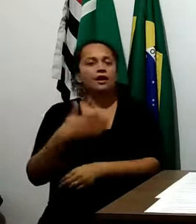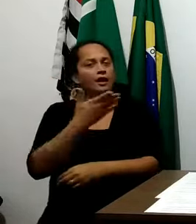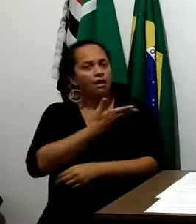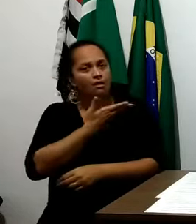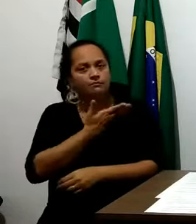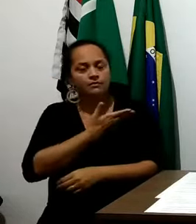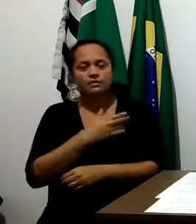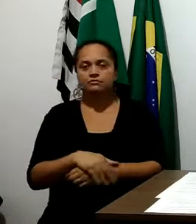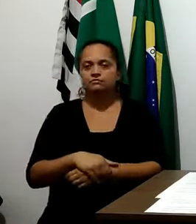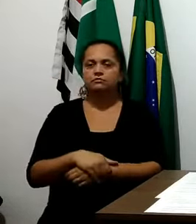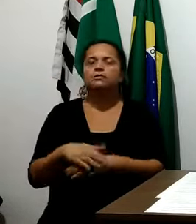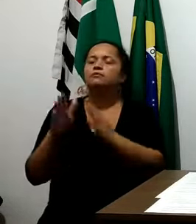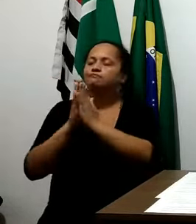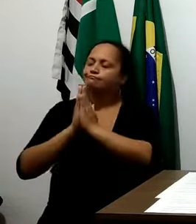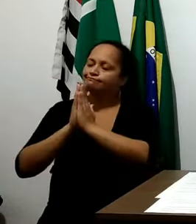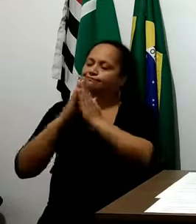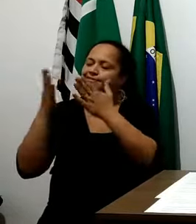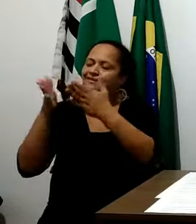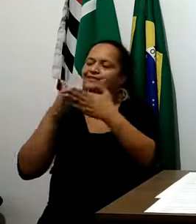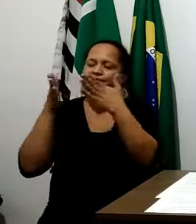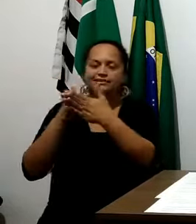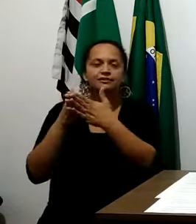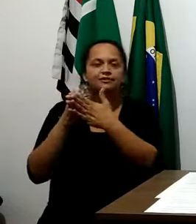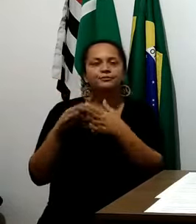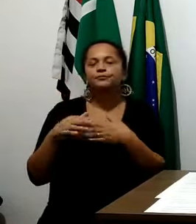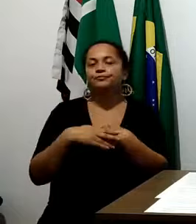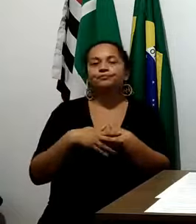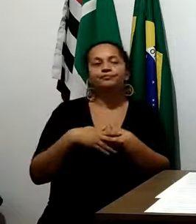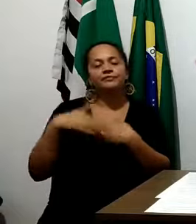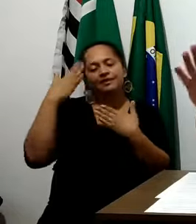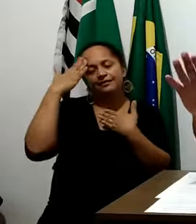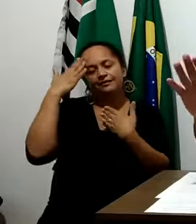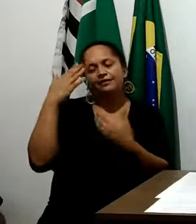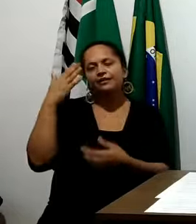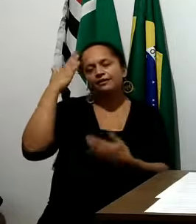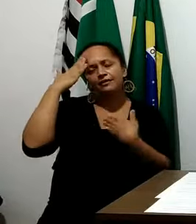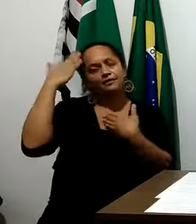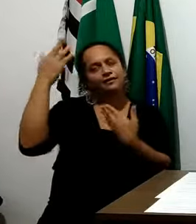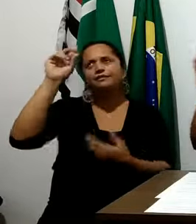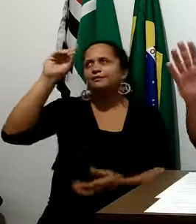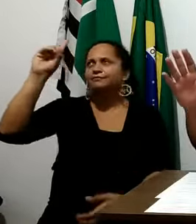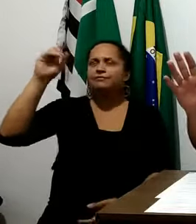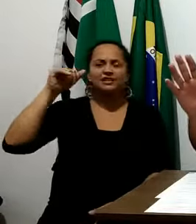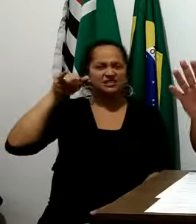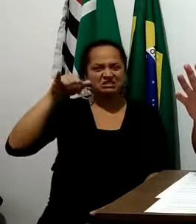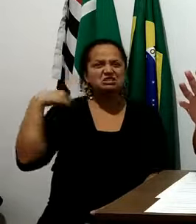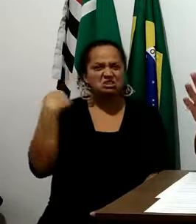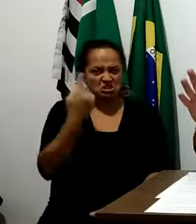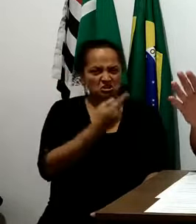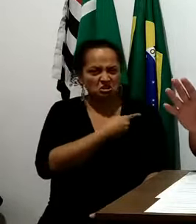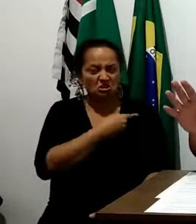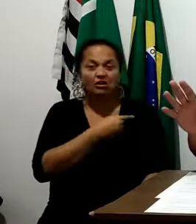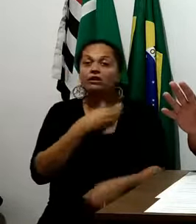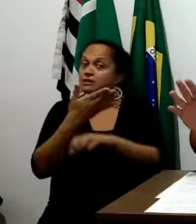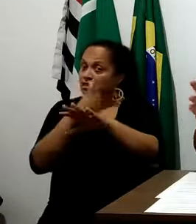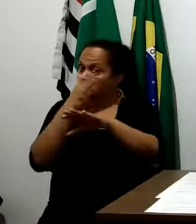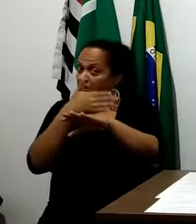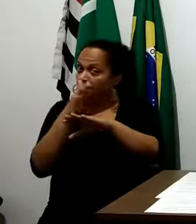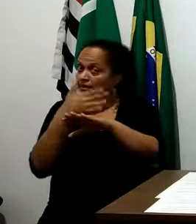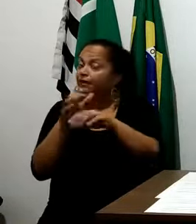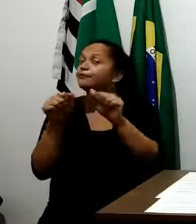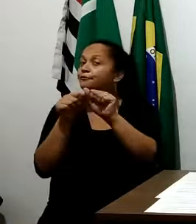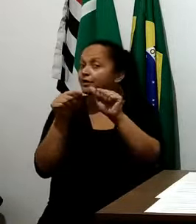Intercessão. E graças a Deus, se nós estamos praticando, isso é uma outra coisa, que nós teremos que dar conta para Deus,